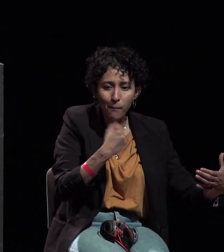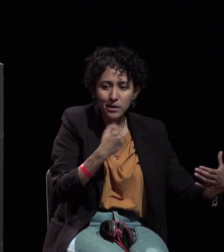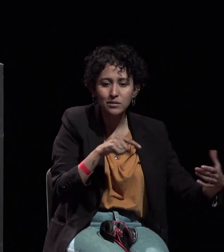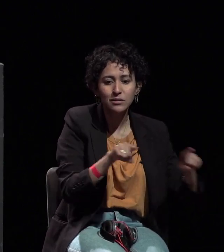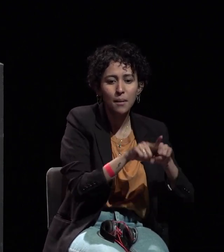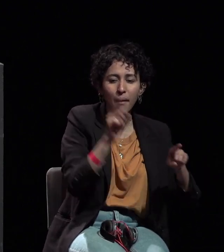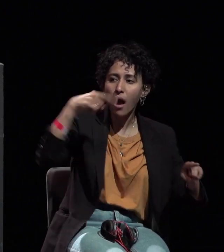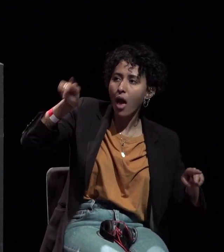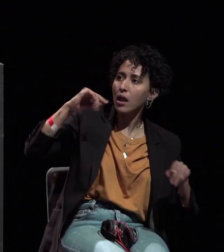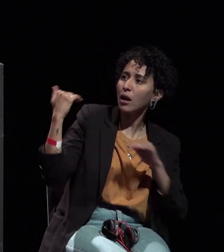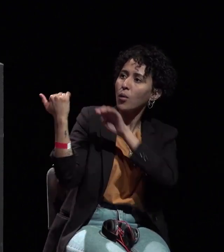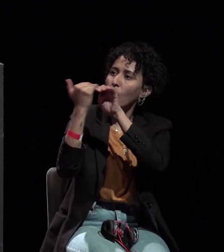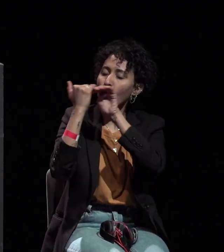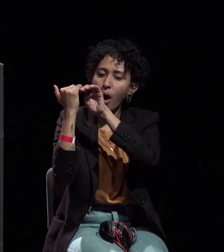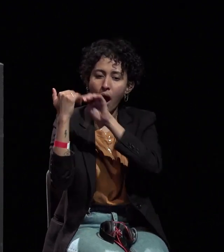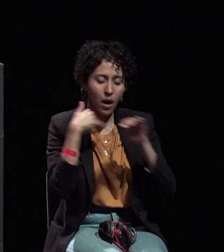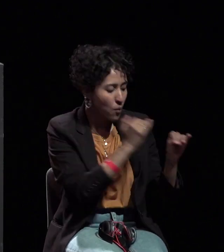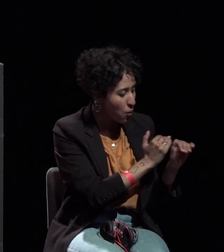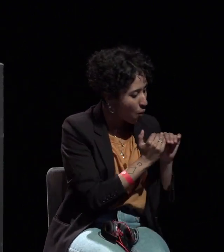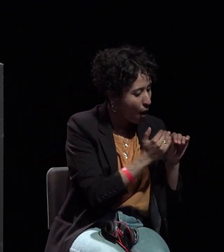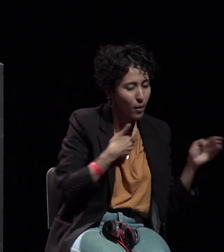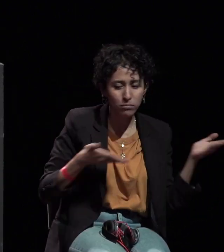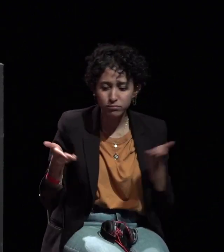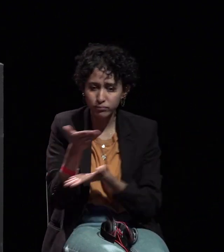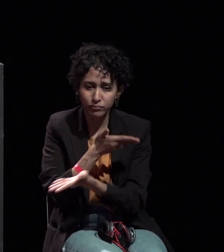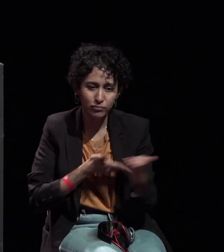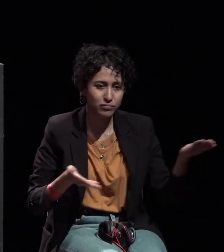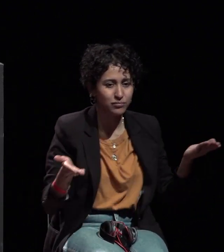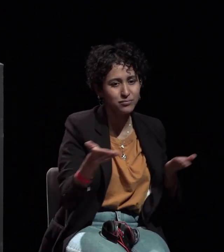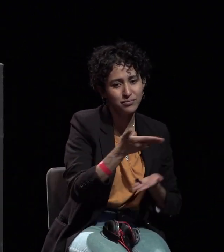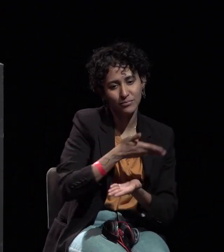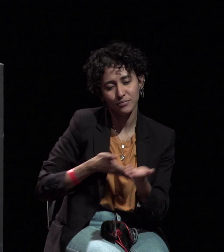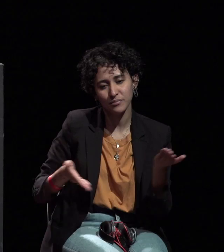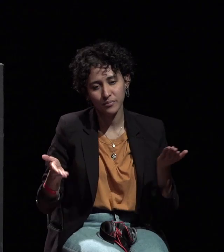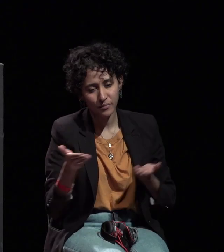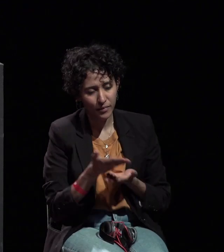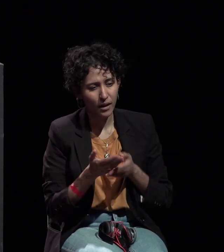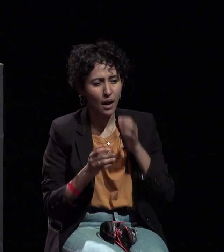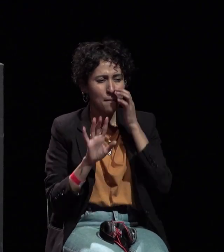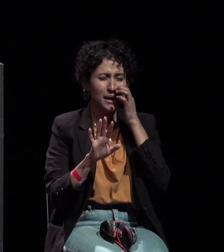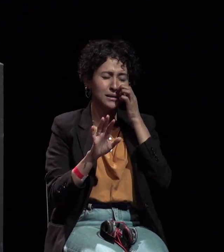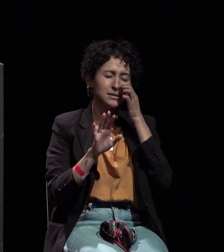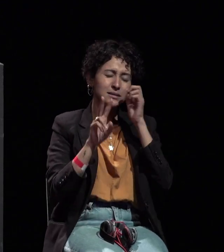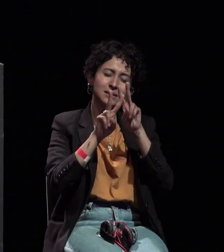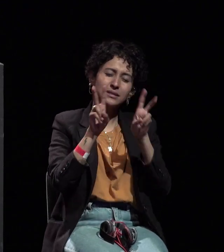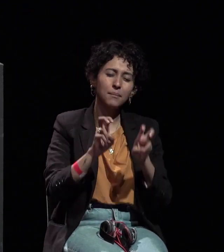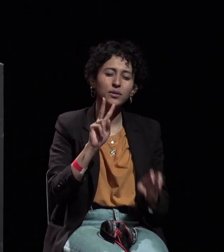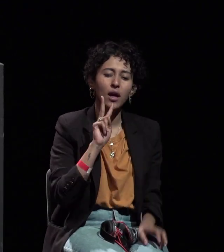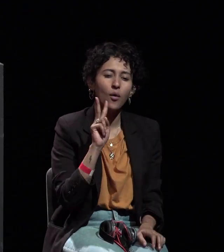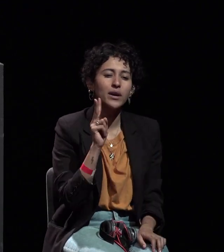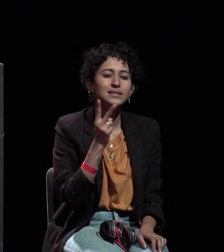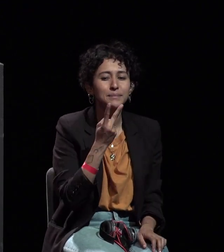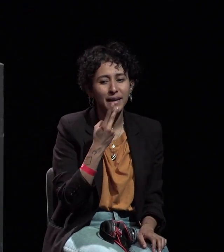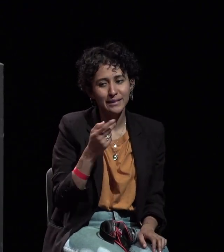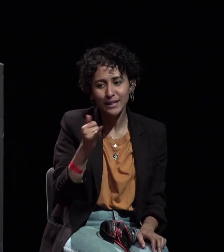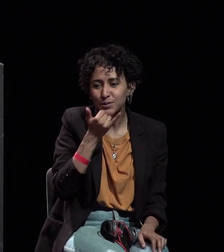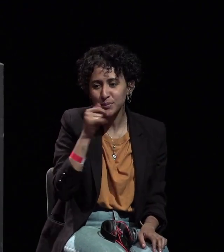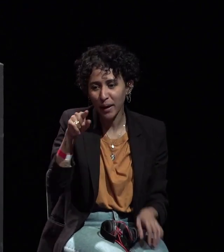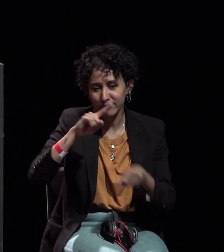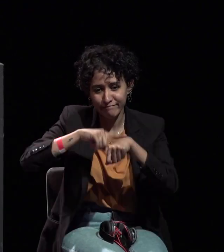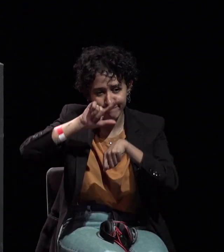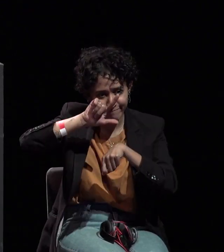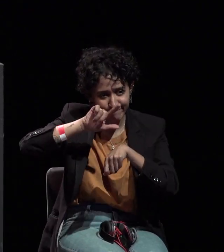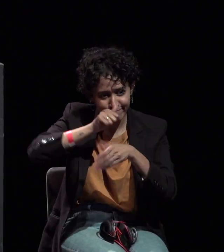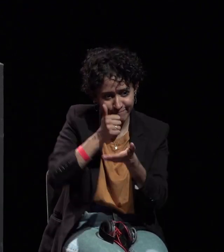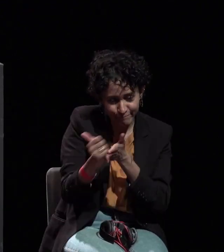E quem dá esse reconhecimento, não vou entrar no tema do reconhecimento agora, porque já teve o fim, já para terminar, quem